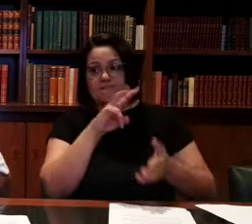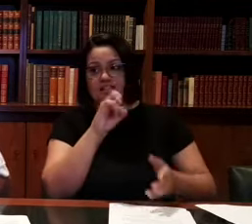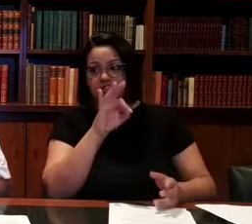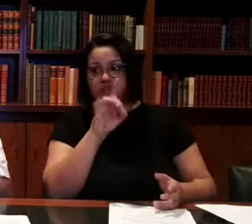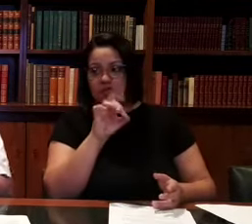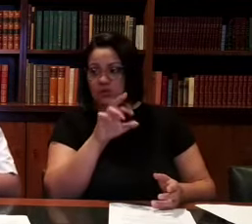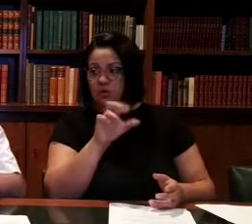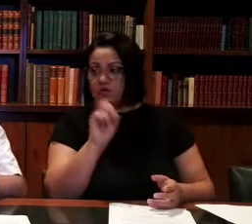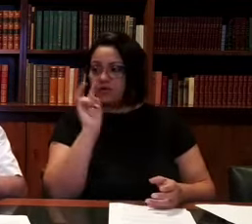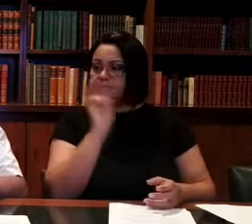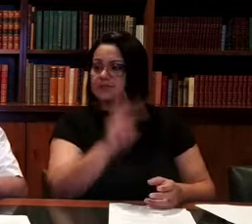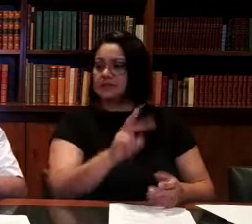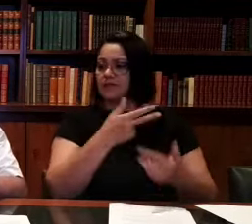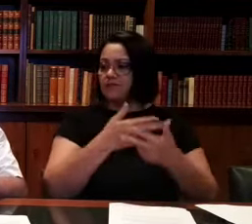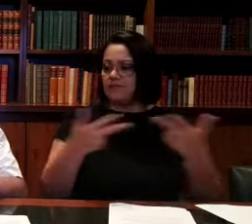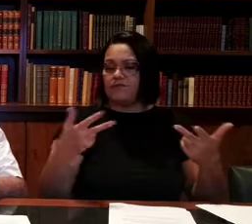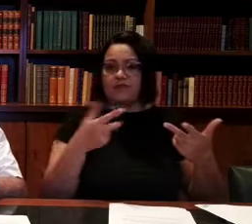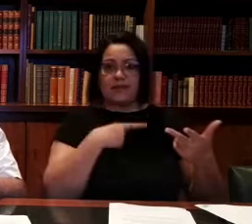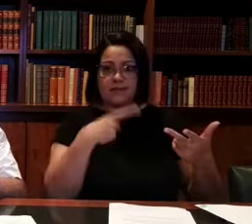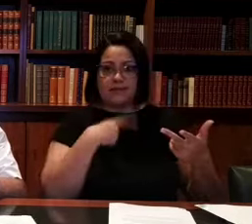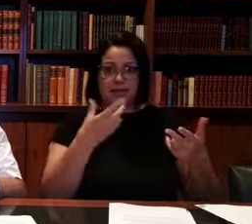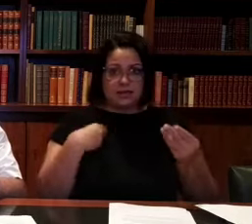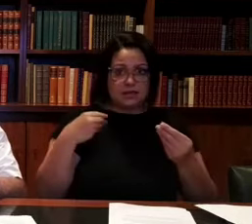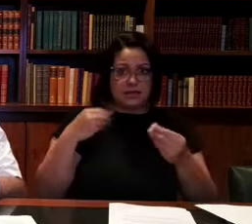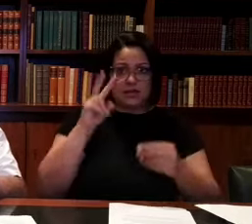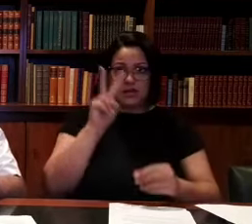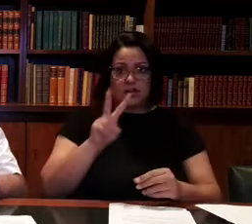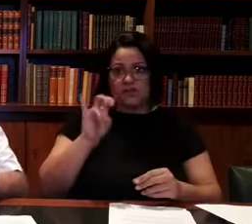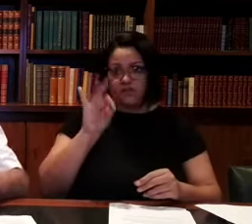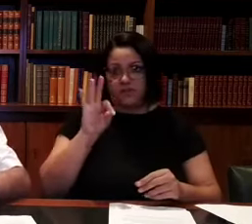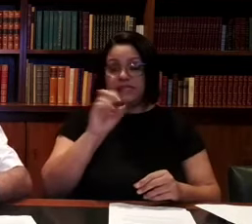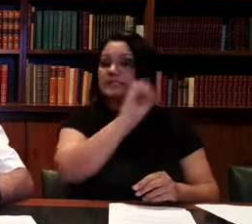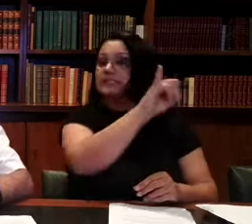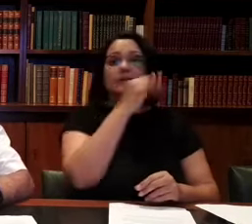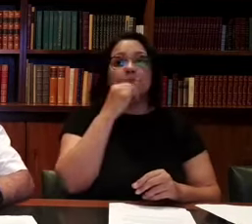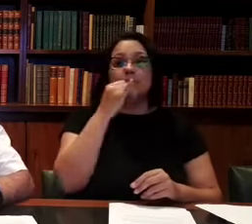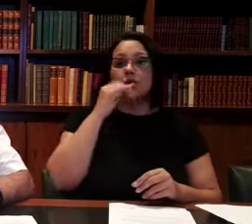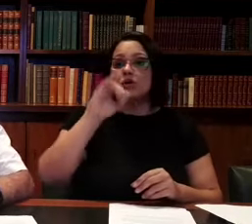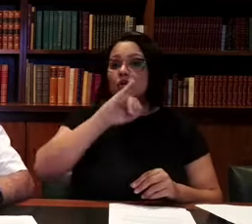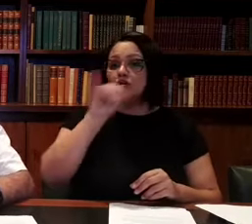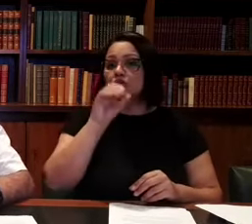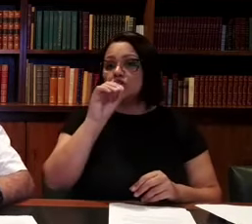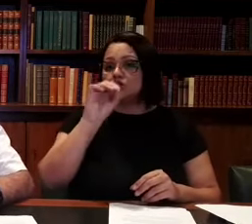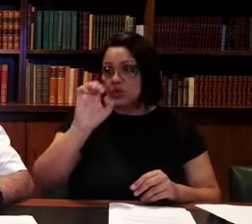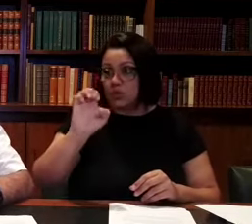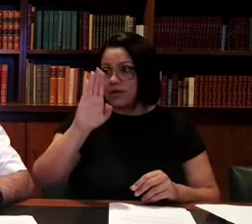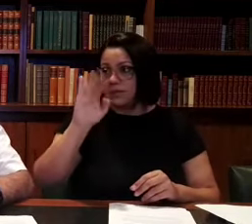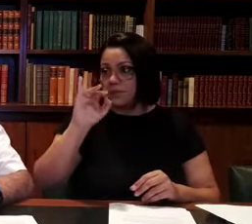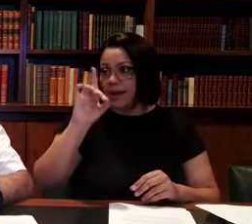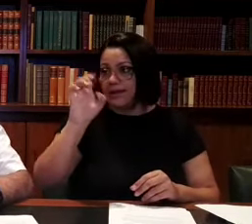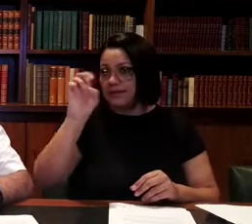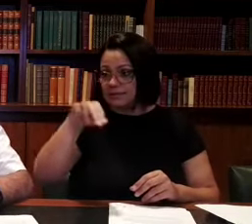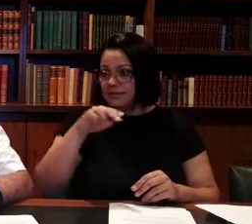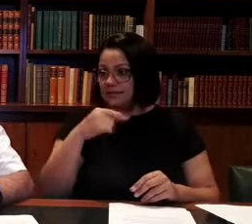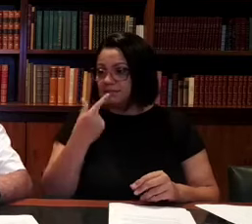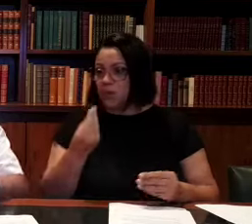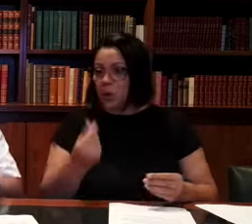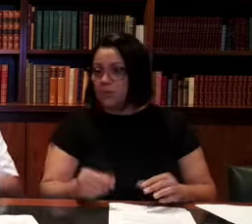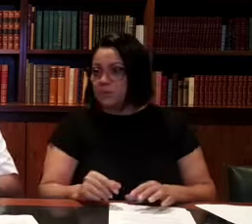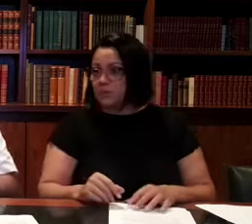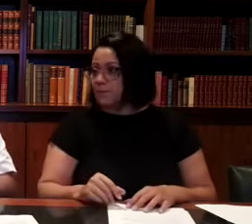senhor vê algum comprometimento no caso de vitória do candidato Democrata de obter olha